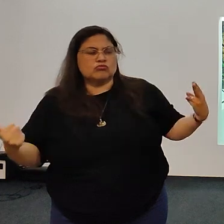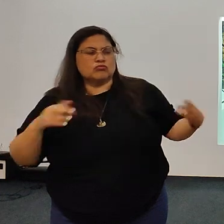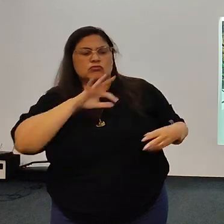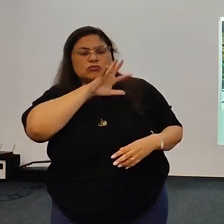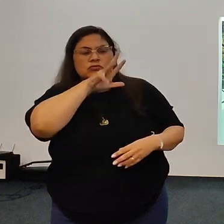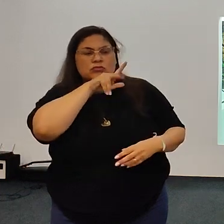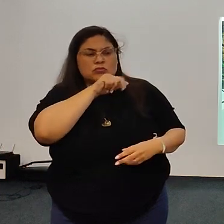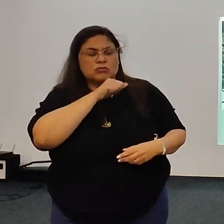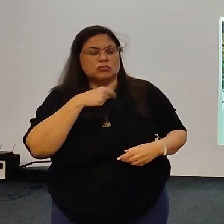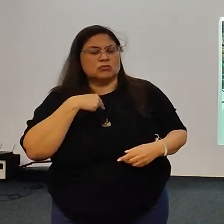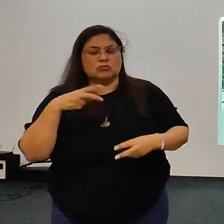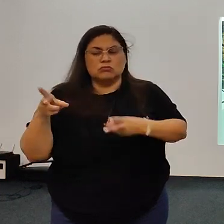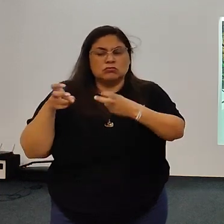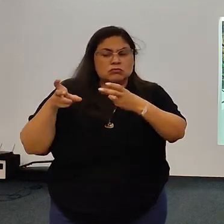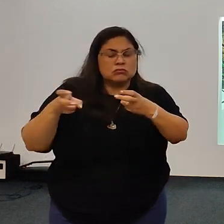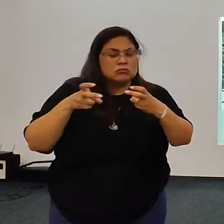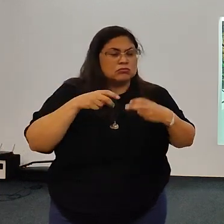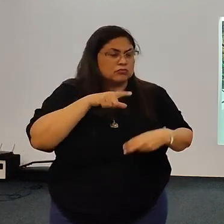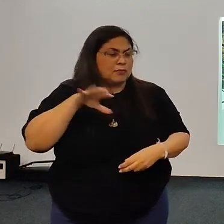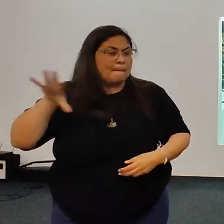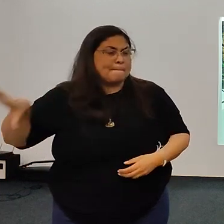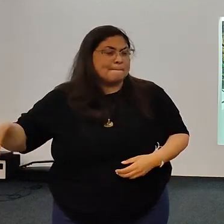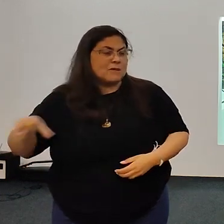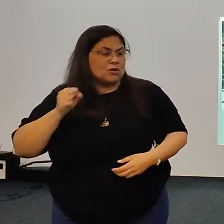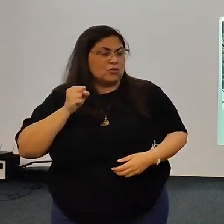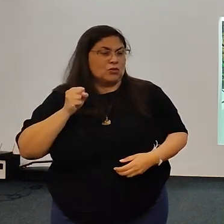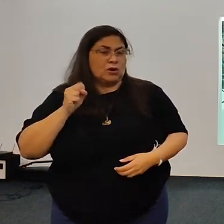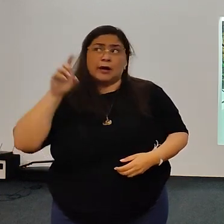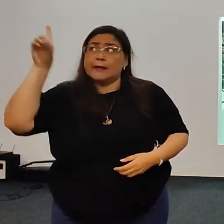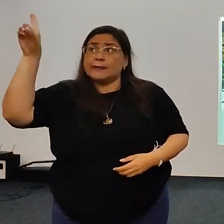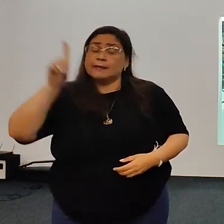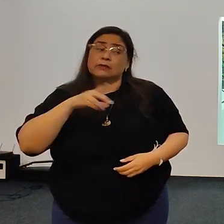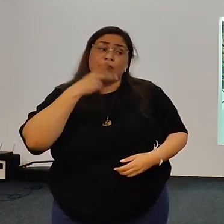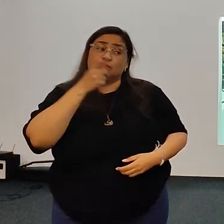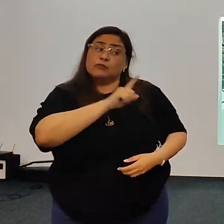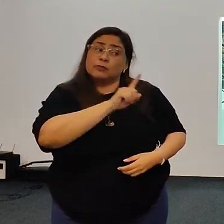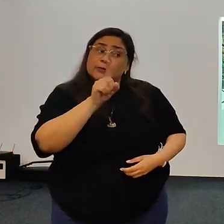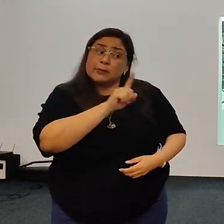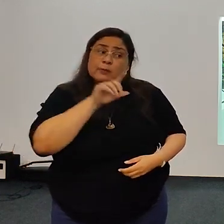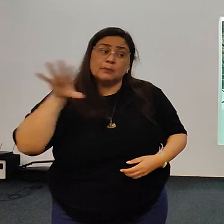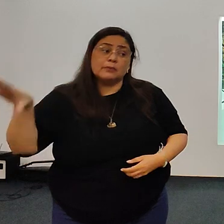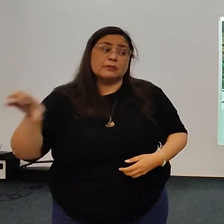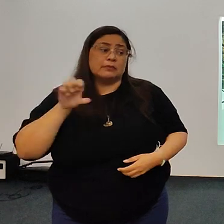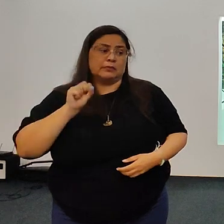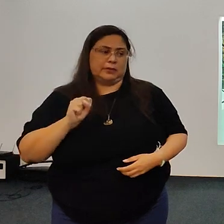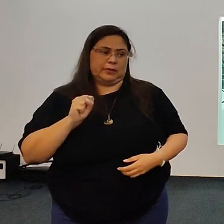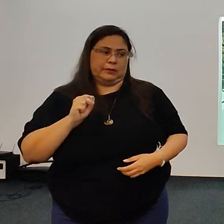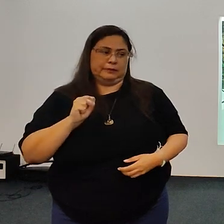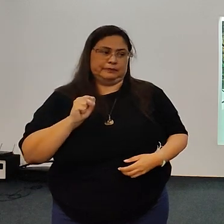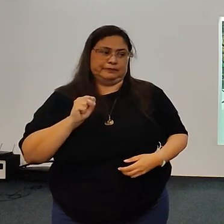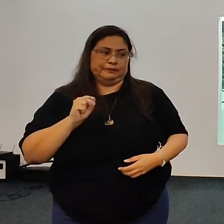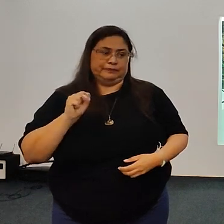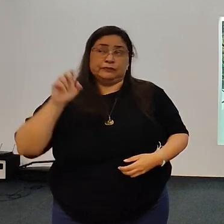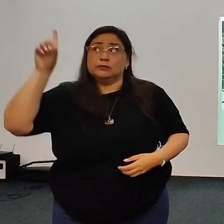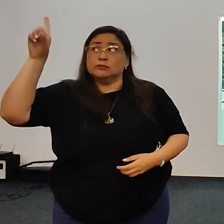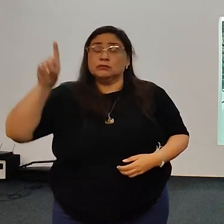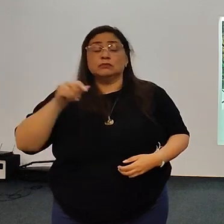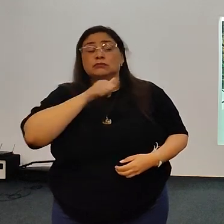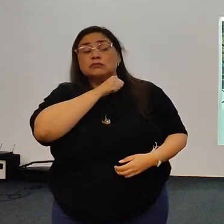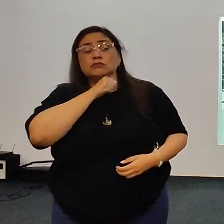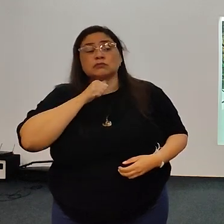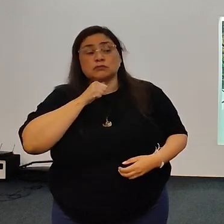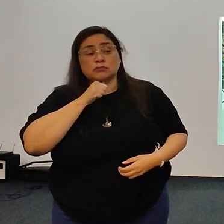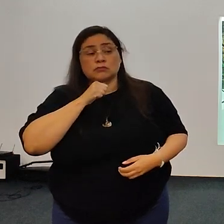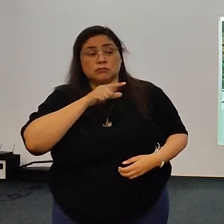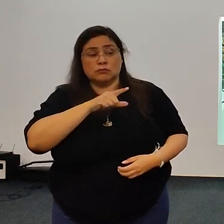estou ouvindo, que você pegou dos amalequitas, sendo que Deus disse para você não fazer? Acaso Deus se importa mais com sacrifício